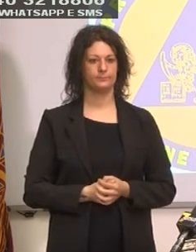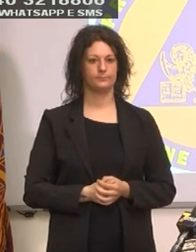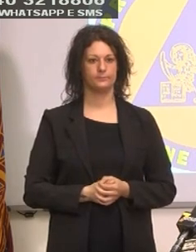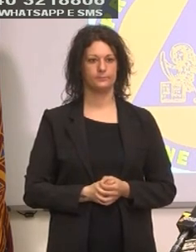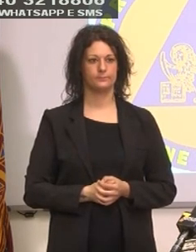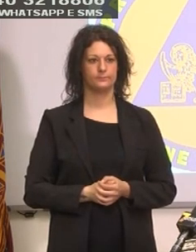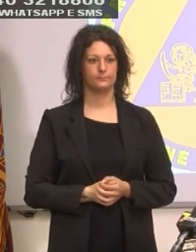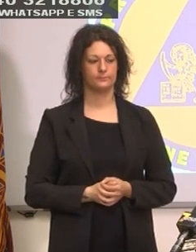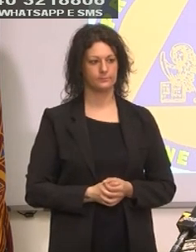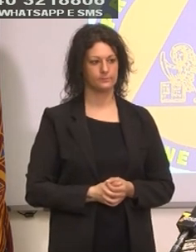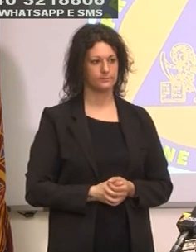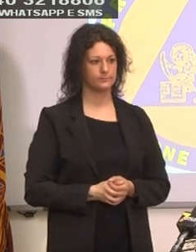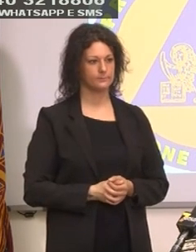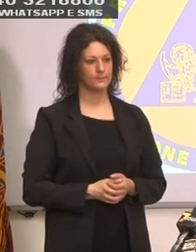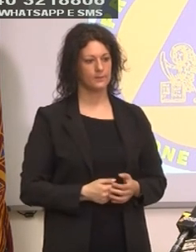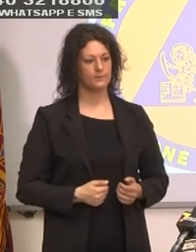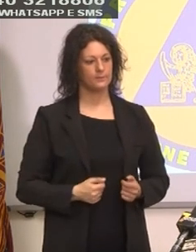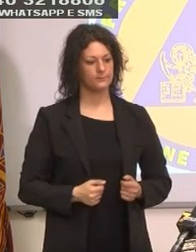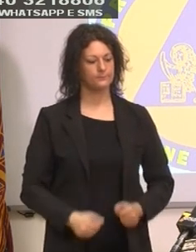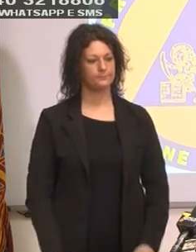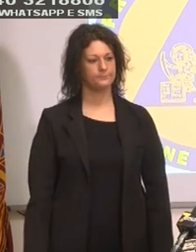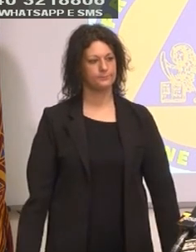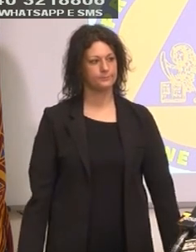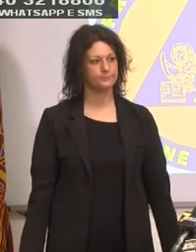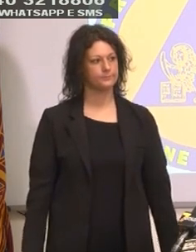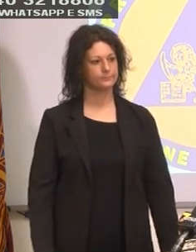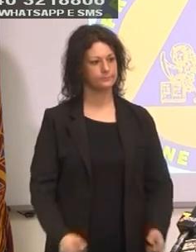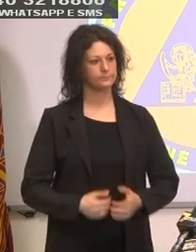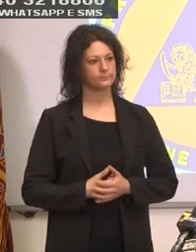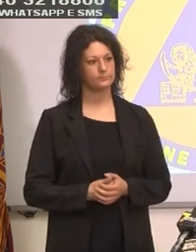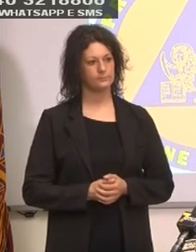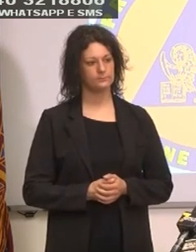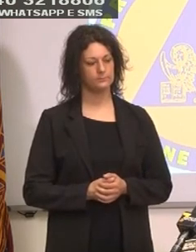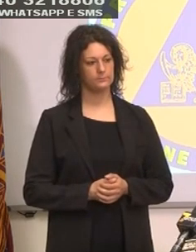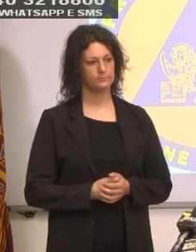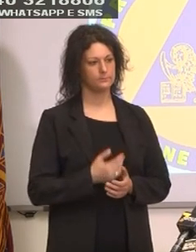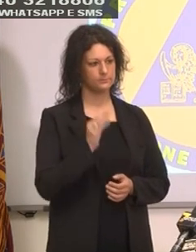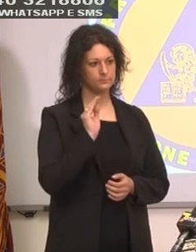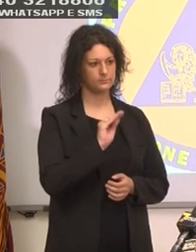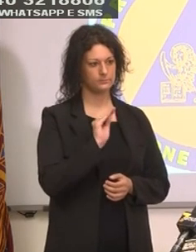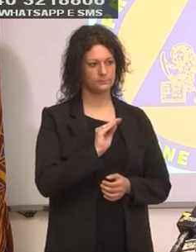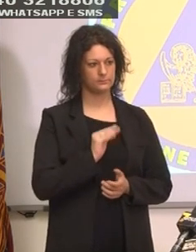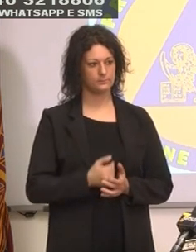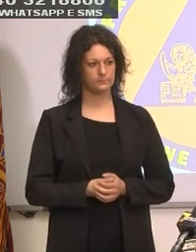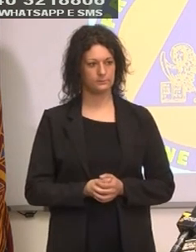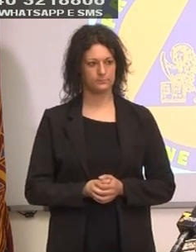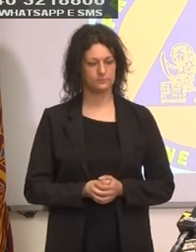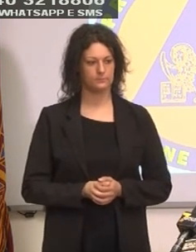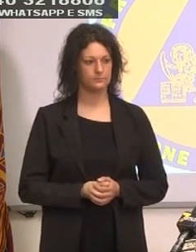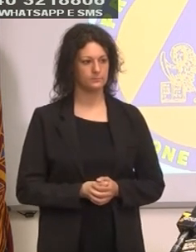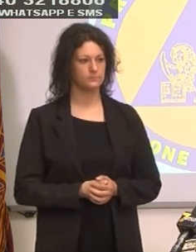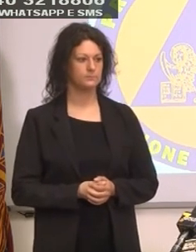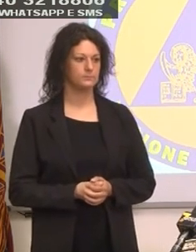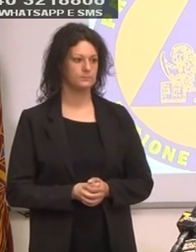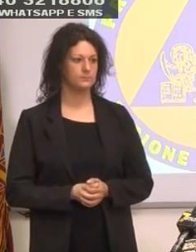Ancora Tosato. Sì, io avevo un dettaglio su una domanda che è arrivata e poi volevo tornare